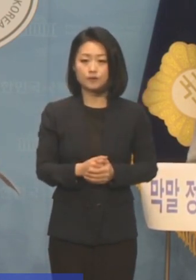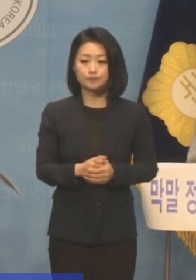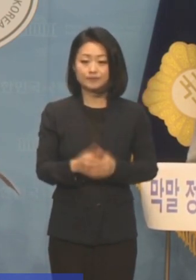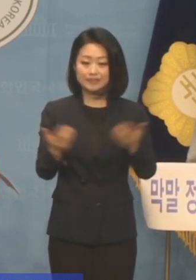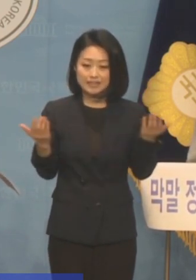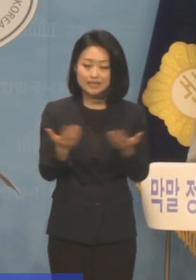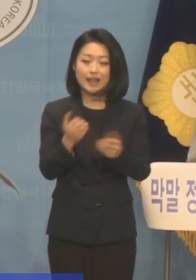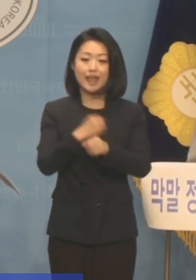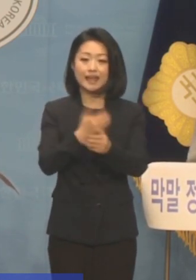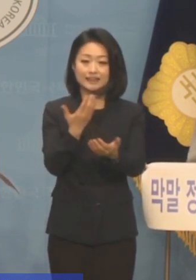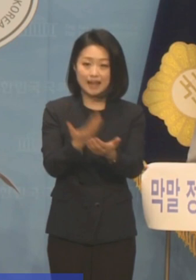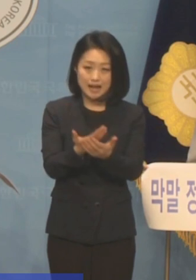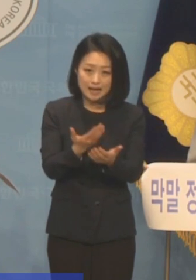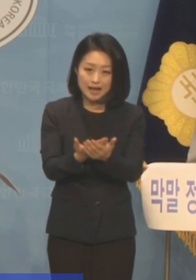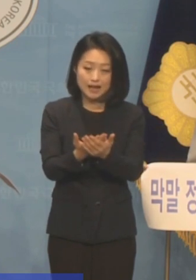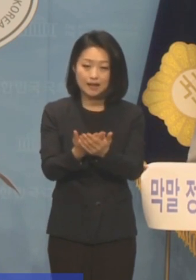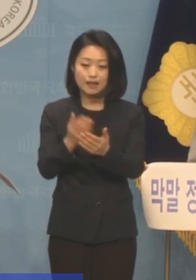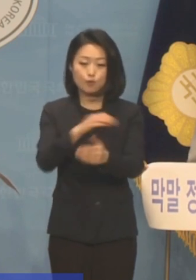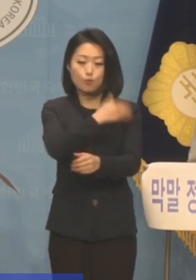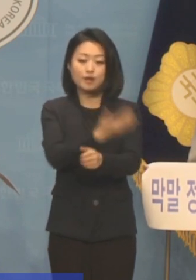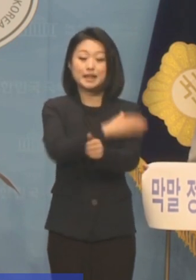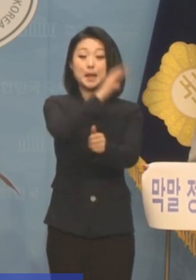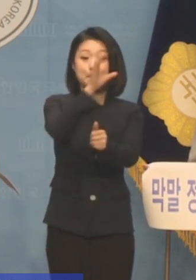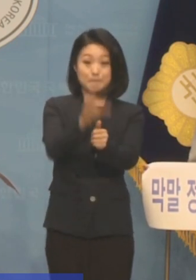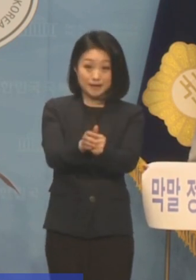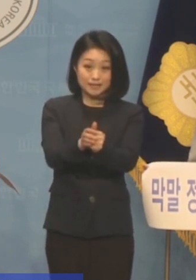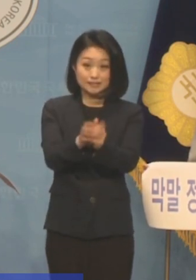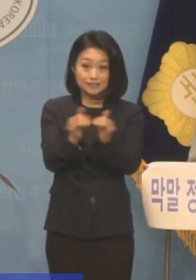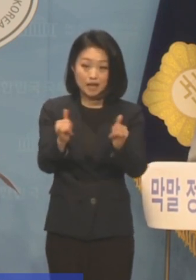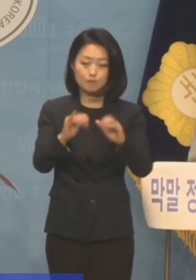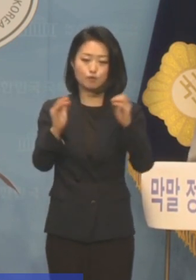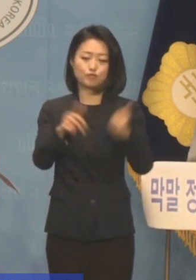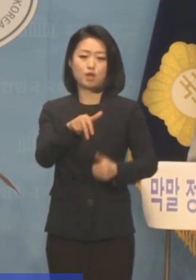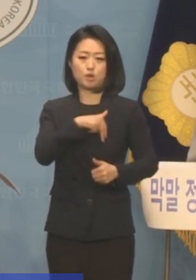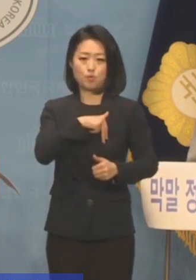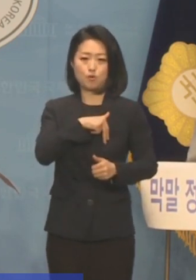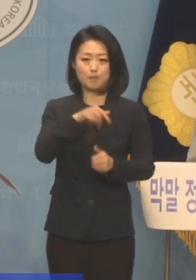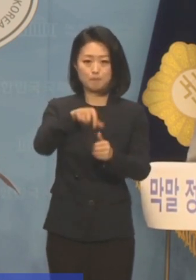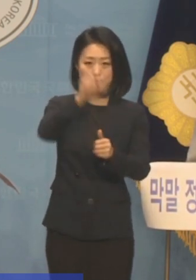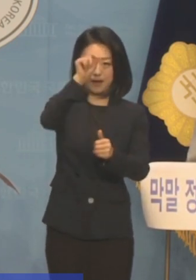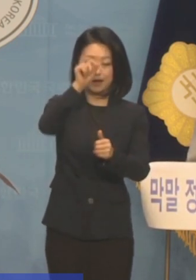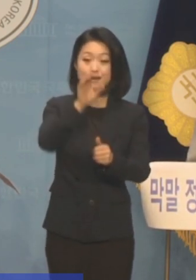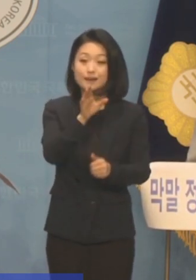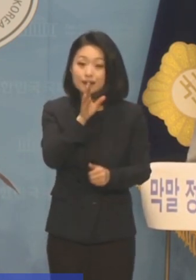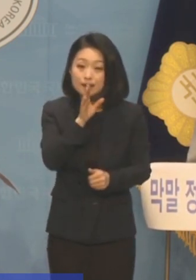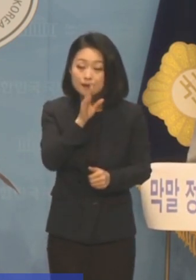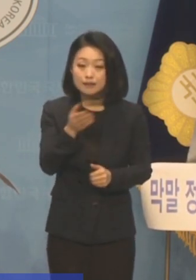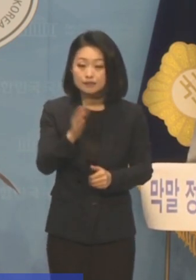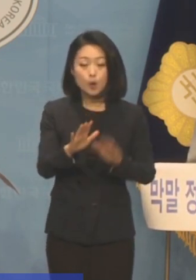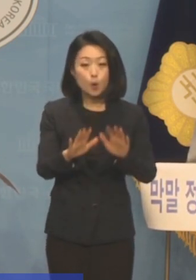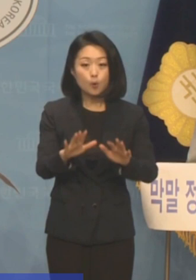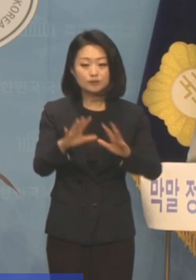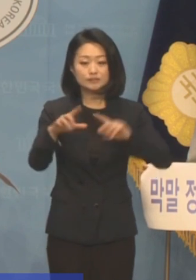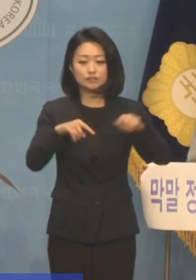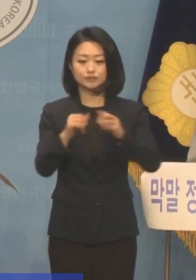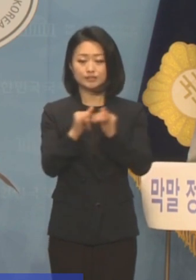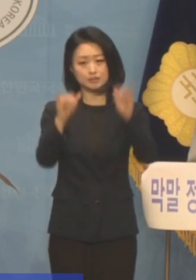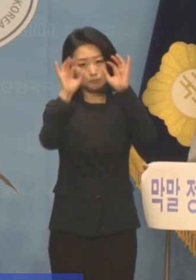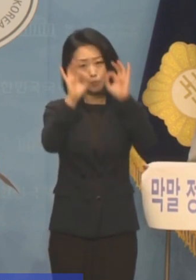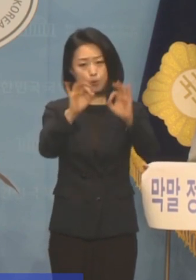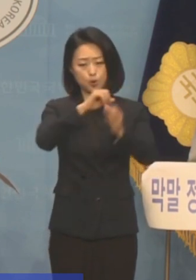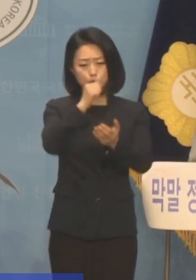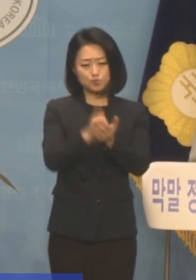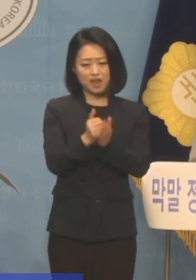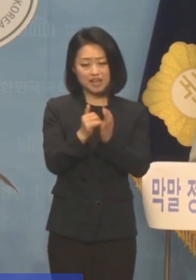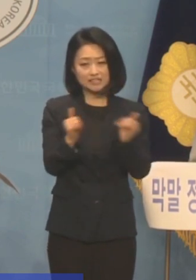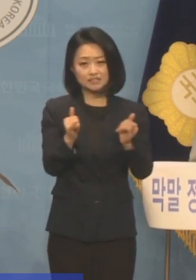있게 일해 달라고 부탁받은 사람들이 국회의원이 아닙니까 그런데 그 오늘날의 정치인들은 범죄